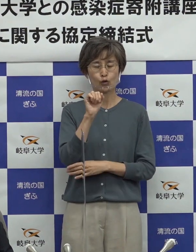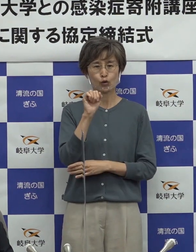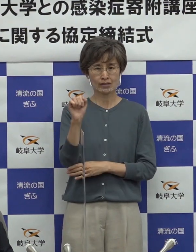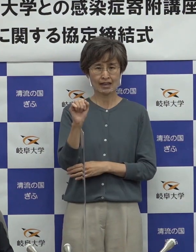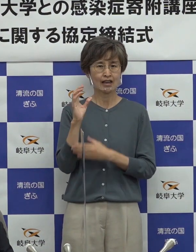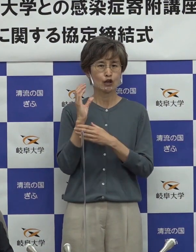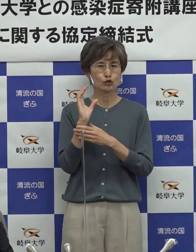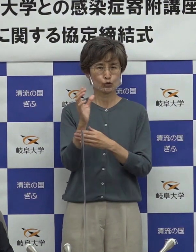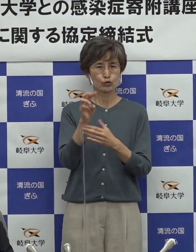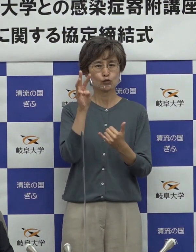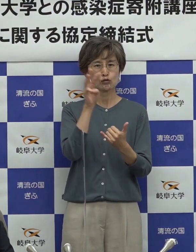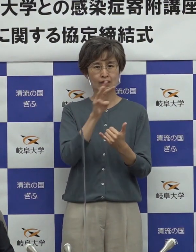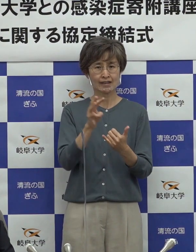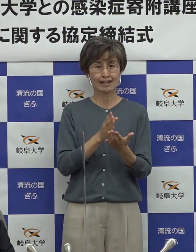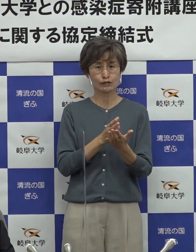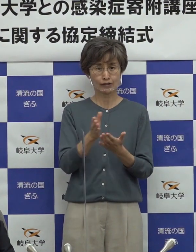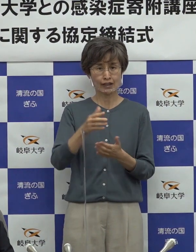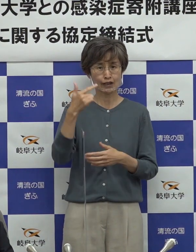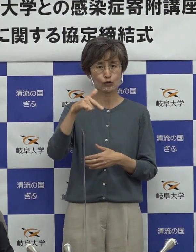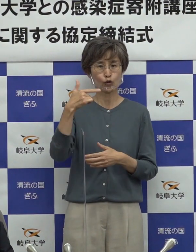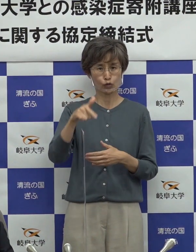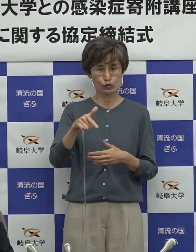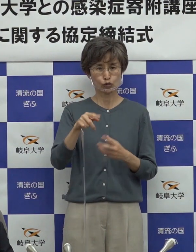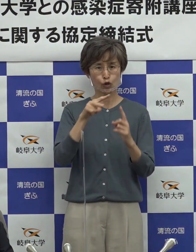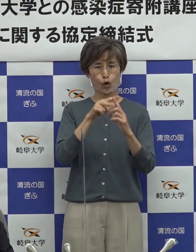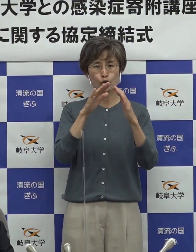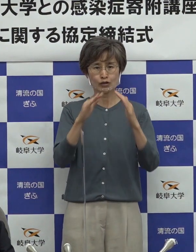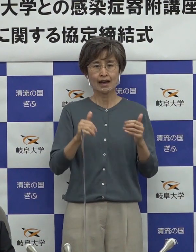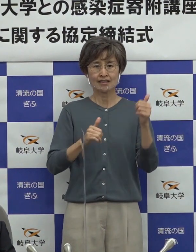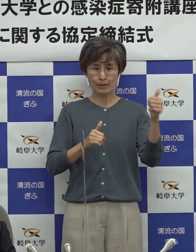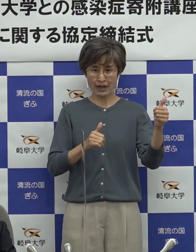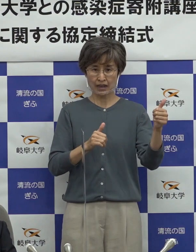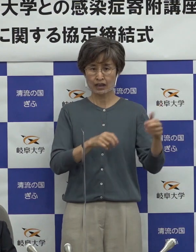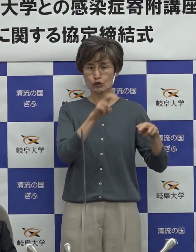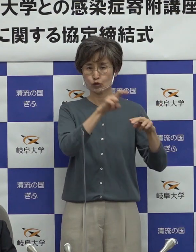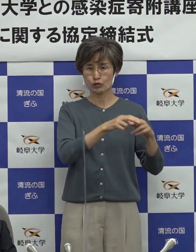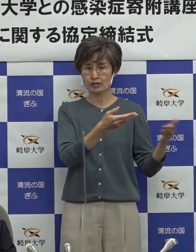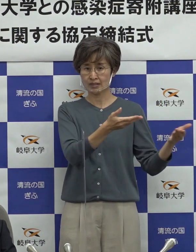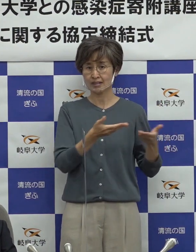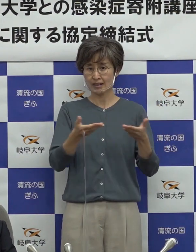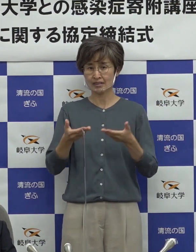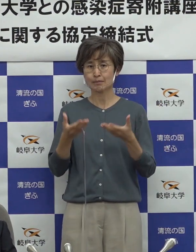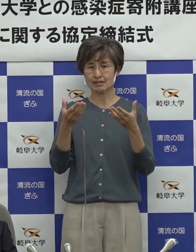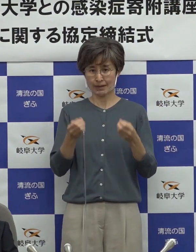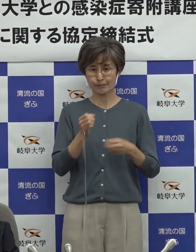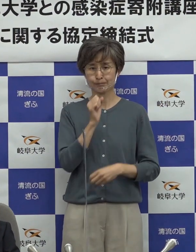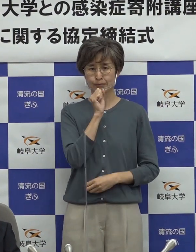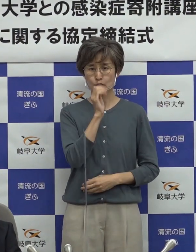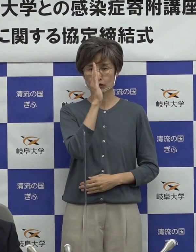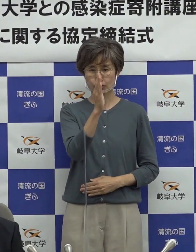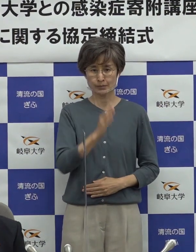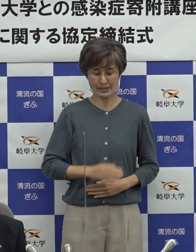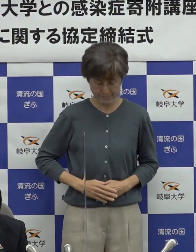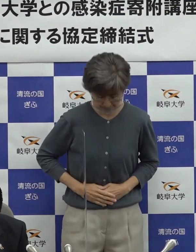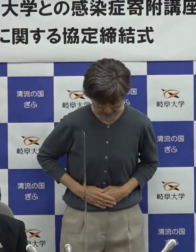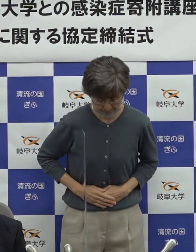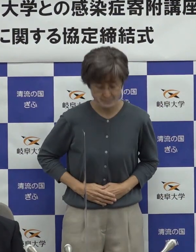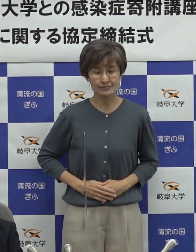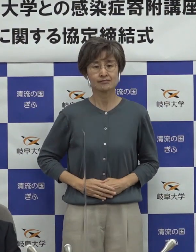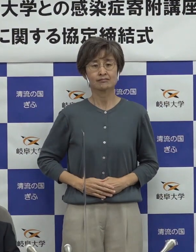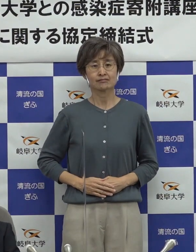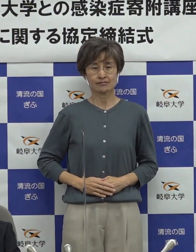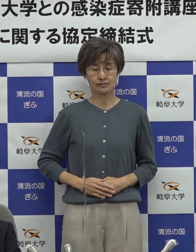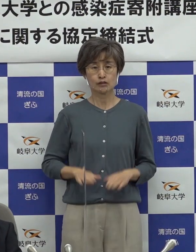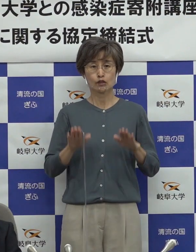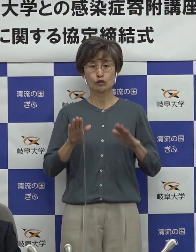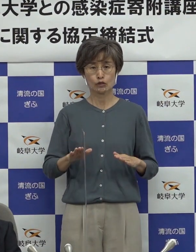医学分野教授小倉真嗣様にご出席いただいております。どうぞよろしくお願いいたします。本日